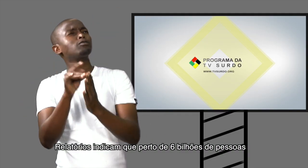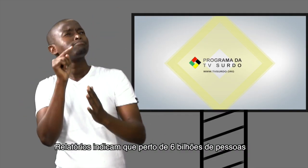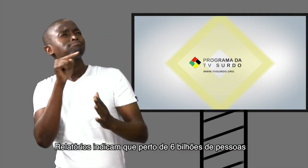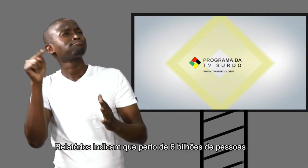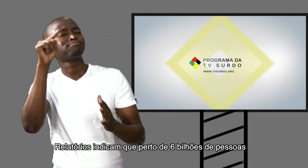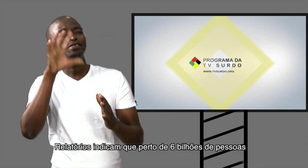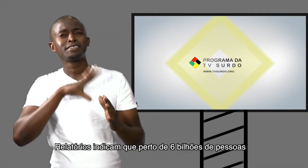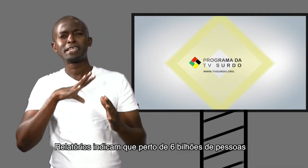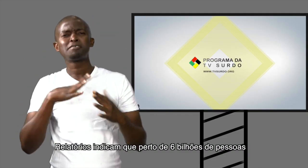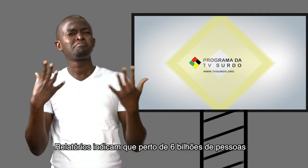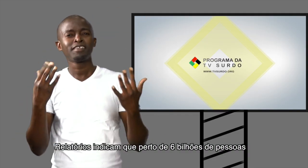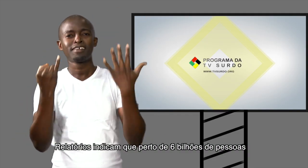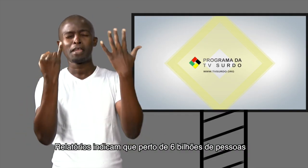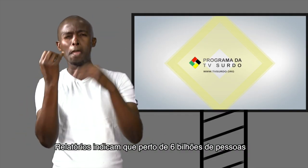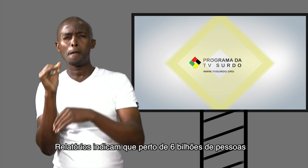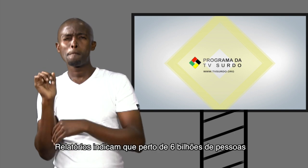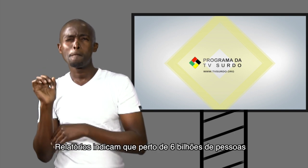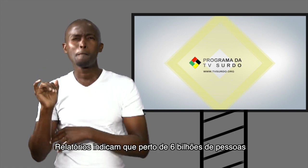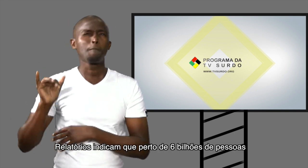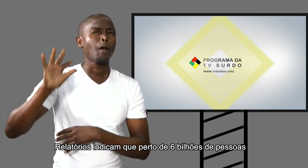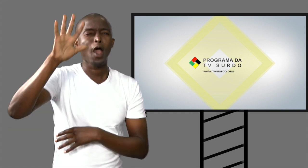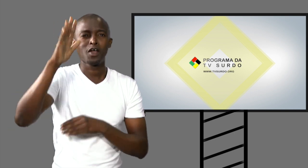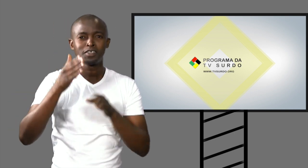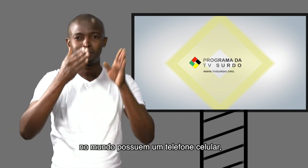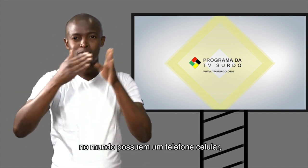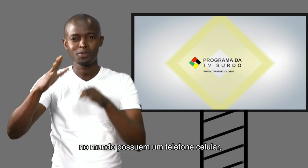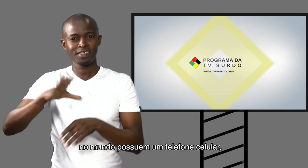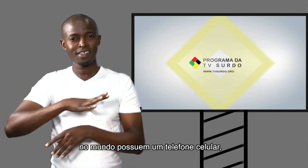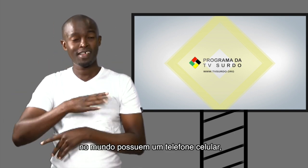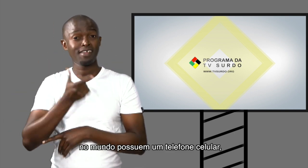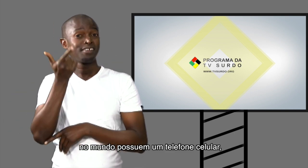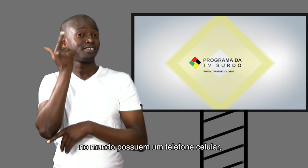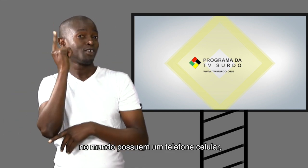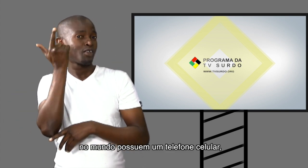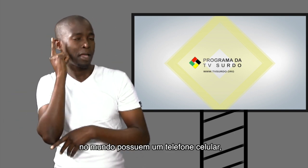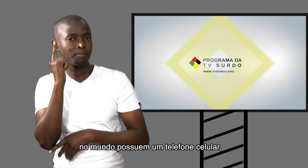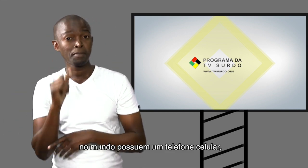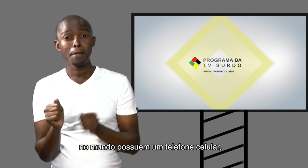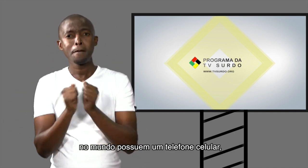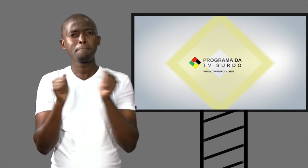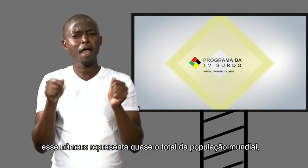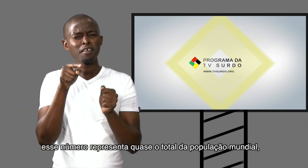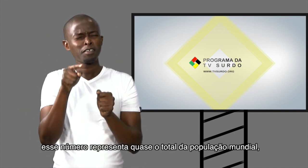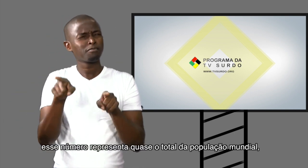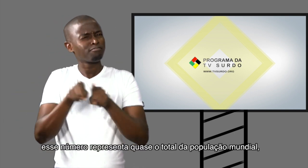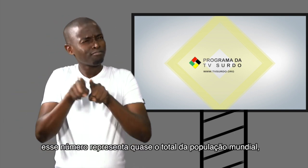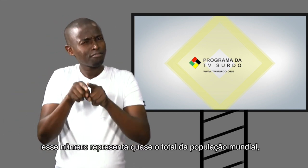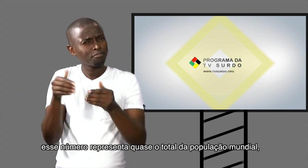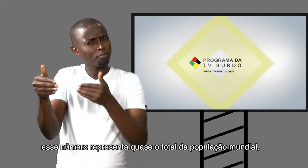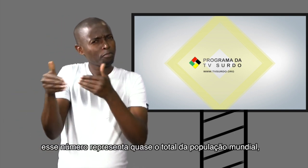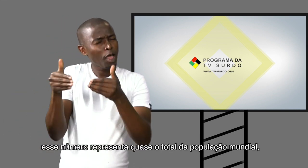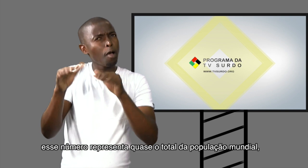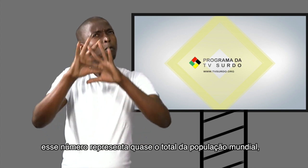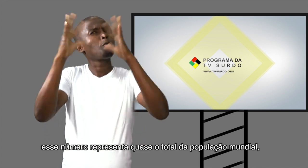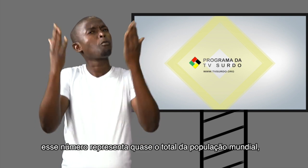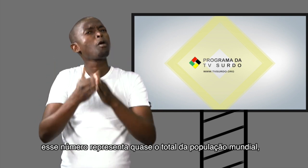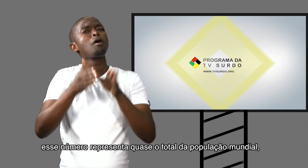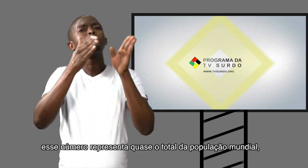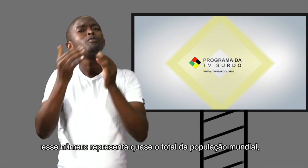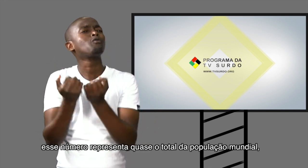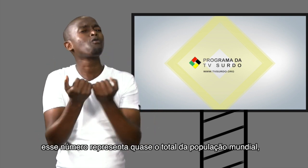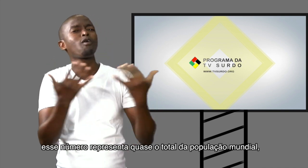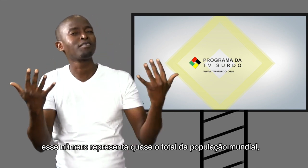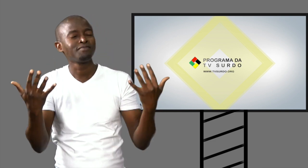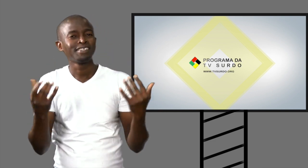Relatórios indicam que perto de 6 bilhões de pessoas no mundo possuem um telefone celular. Este número representa